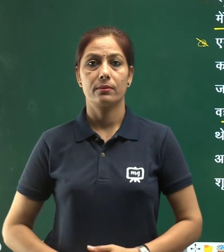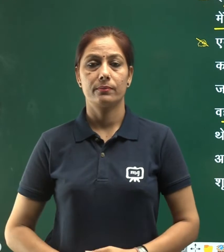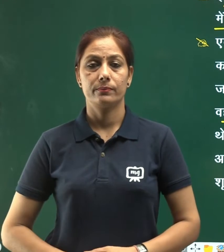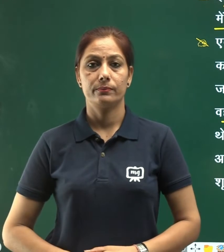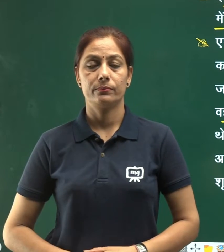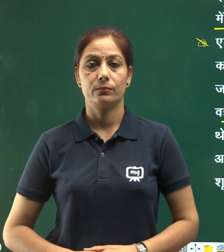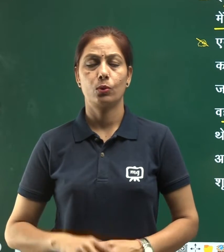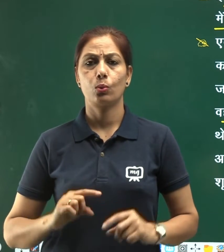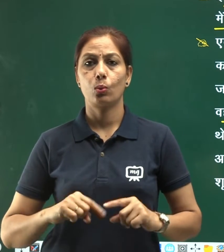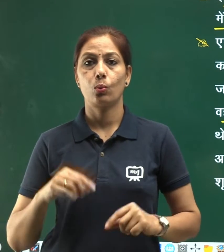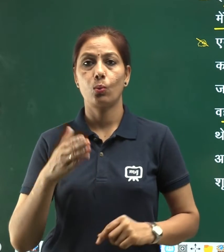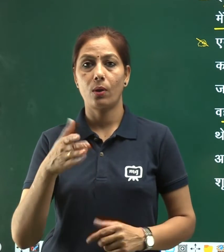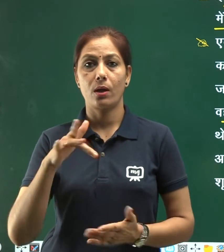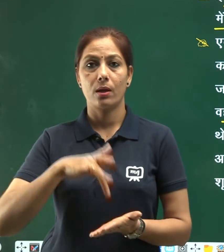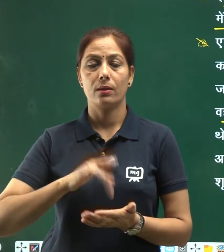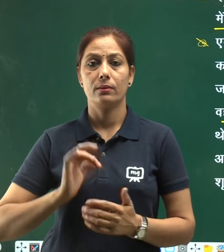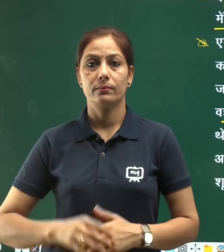तो वहां